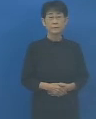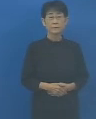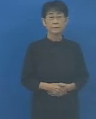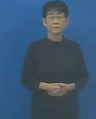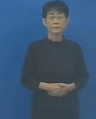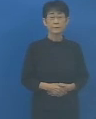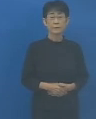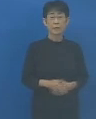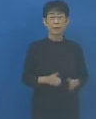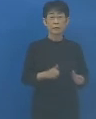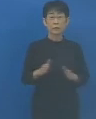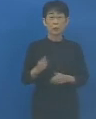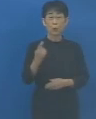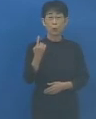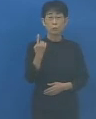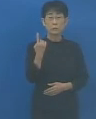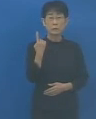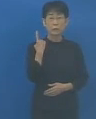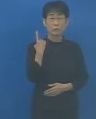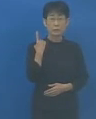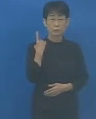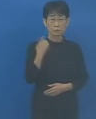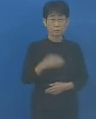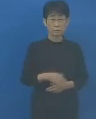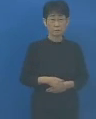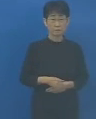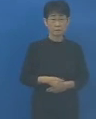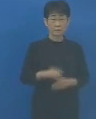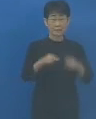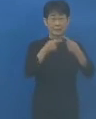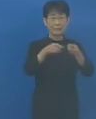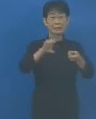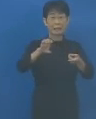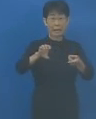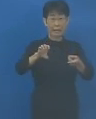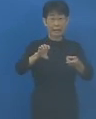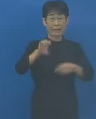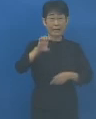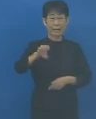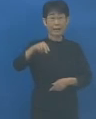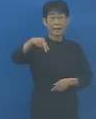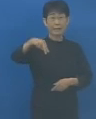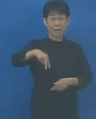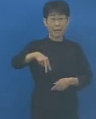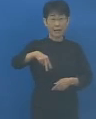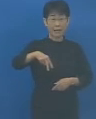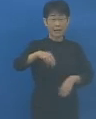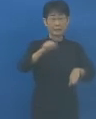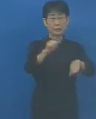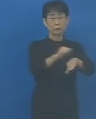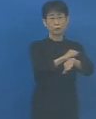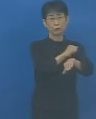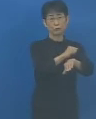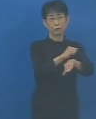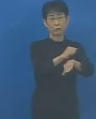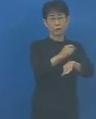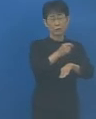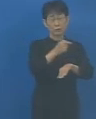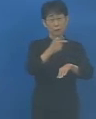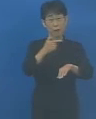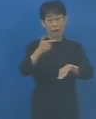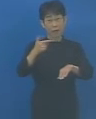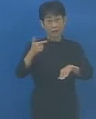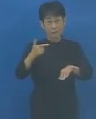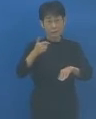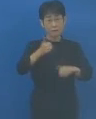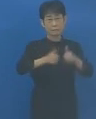さて、昨日は入江聖奈選手素晴らしい試合を見せてくれました。落